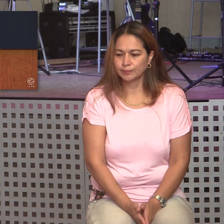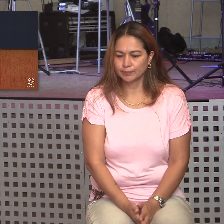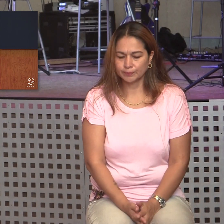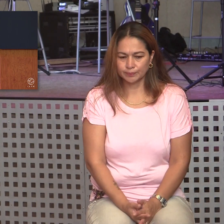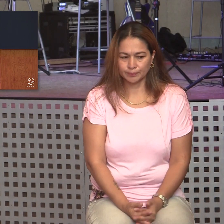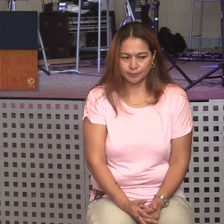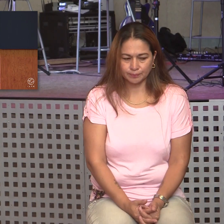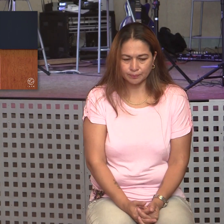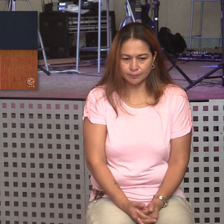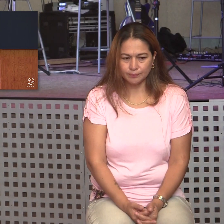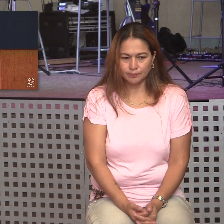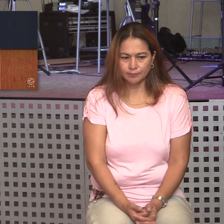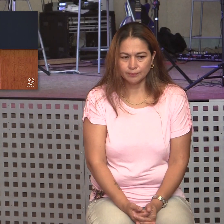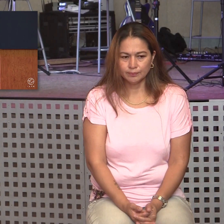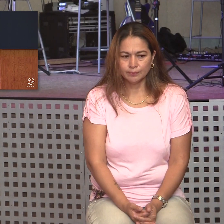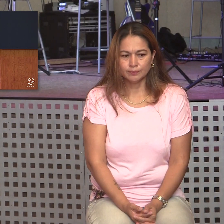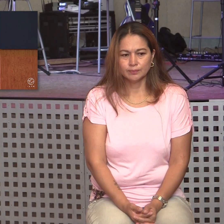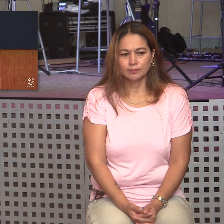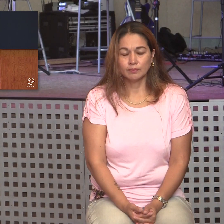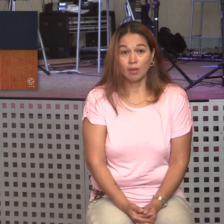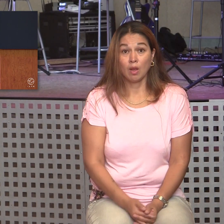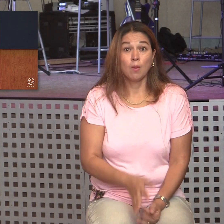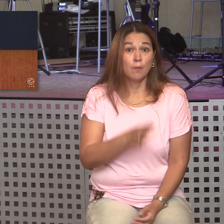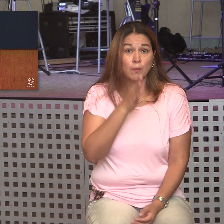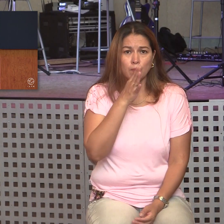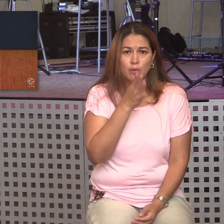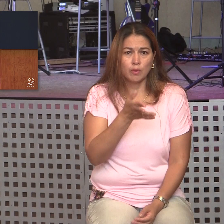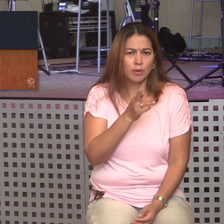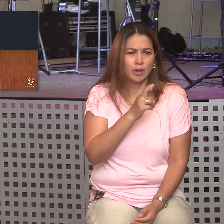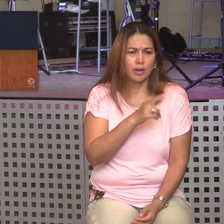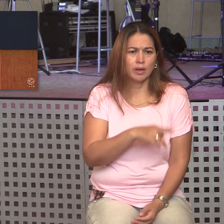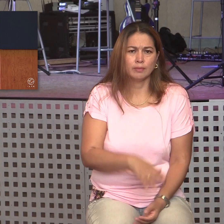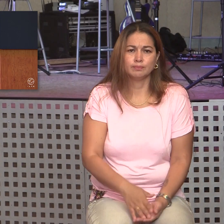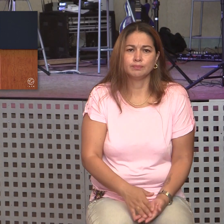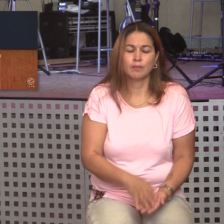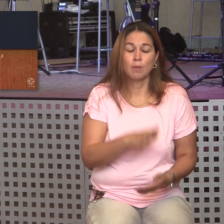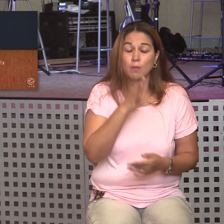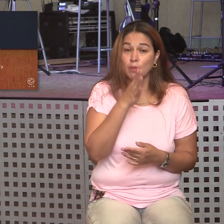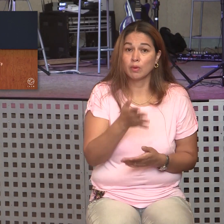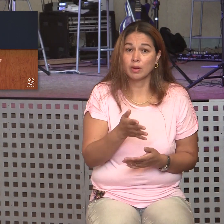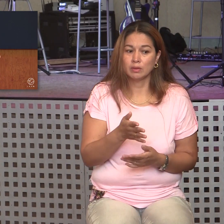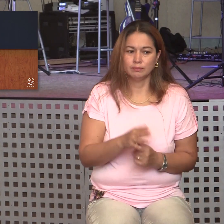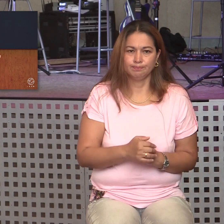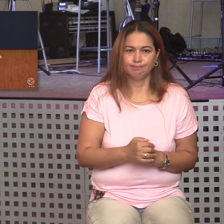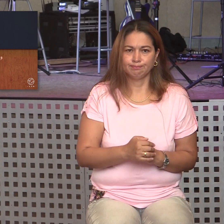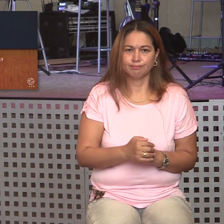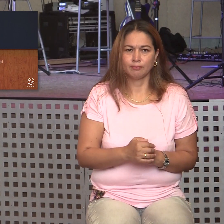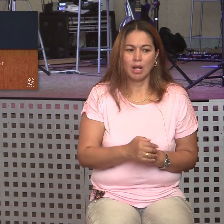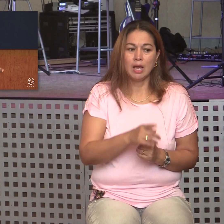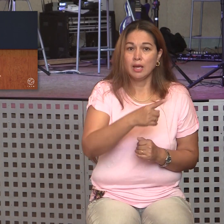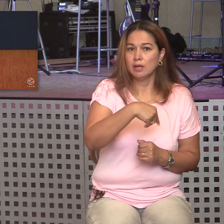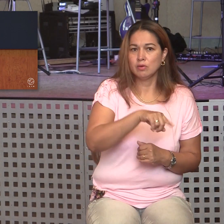qué? Ante el bien hecho a un hombre, alguien que está cojo, que